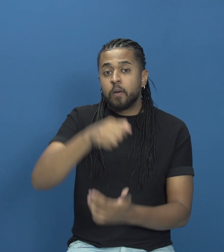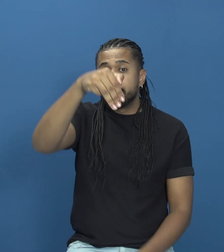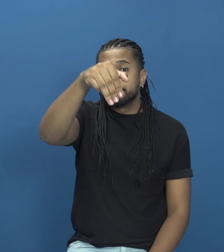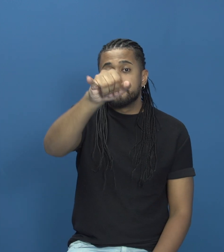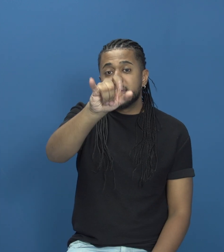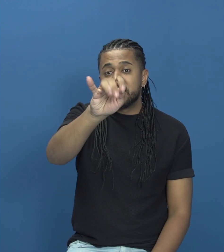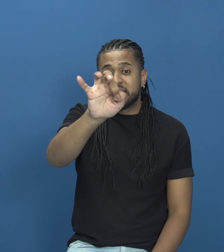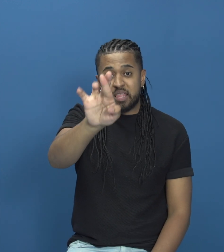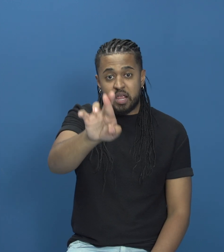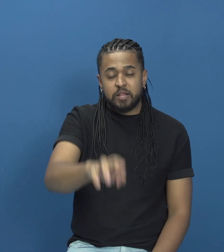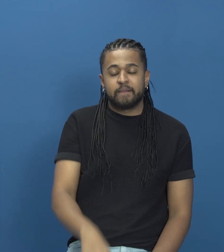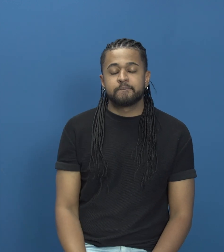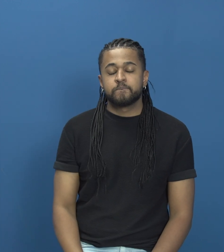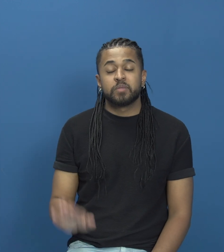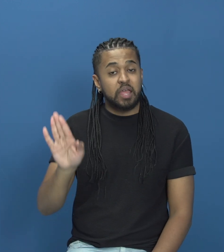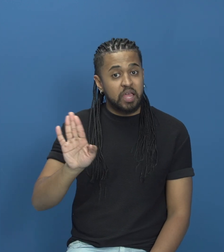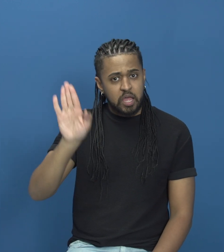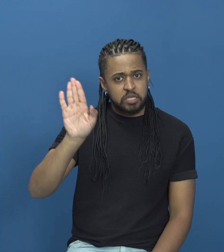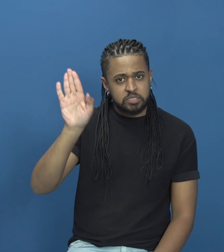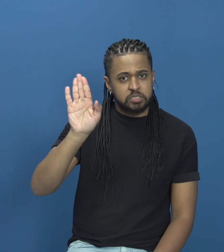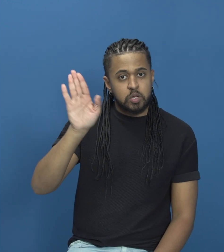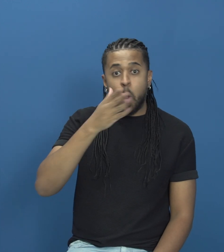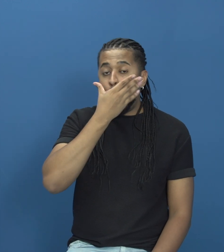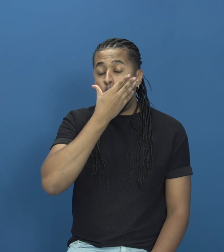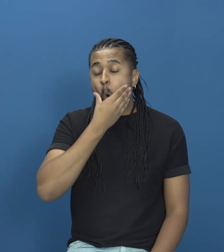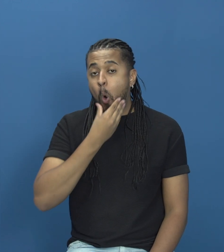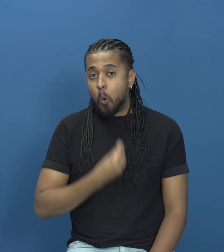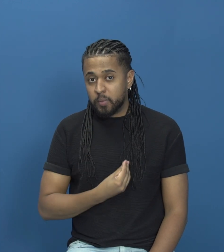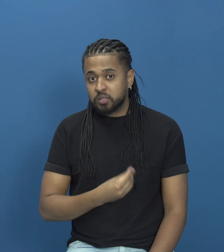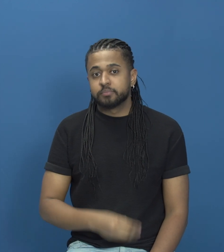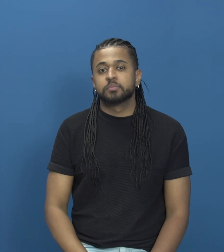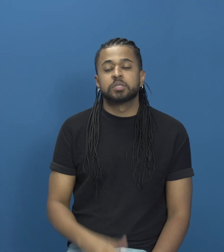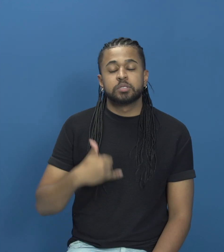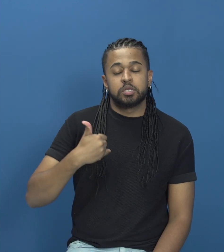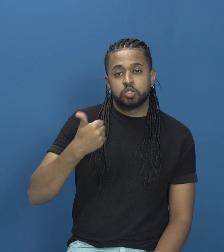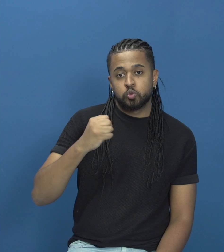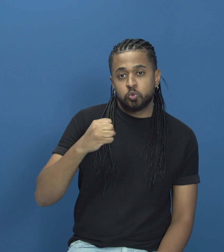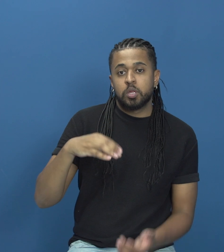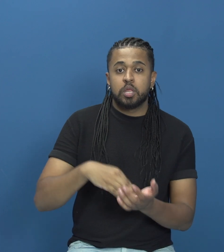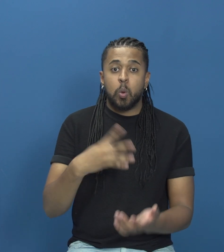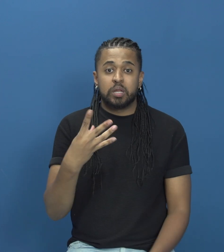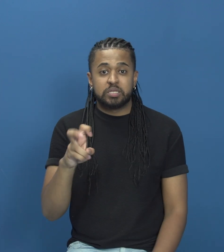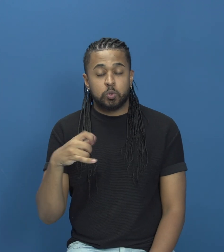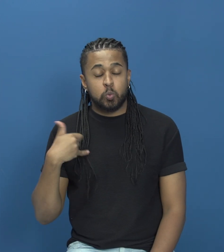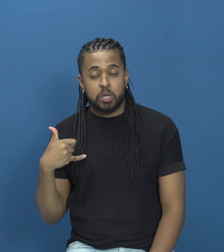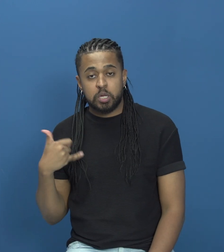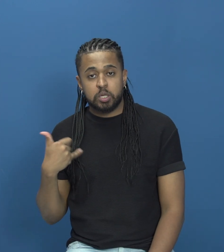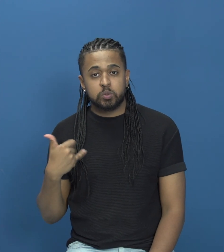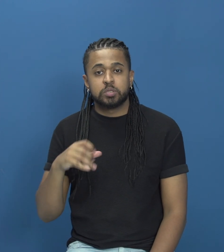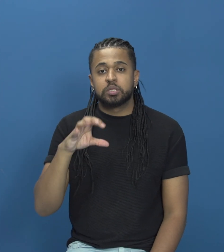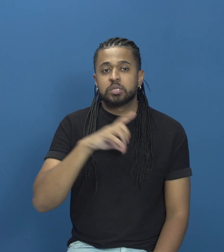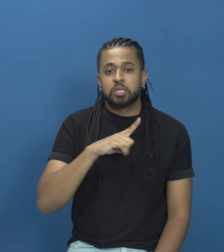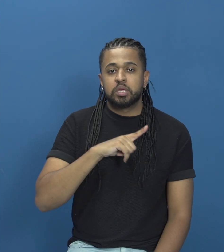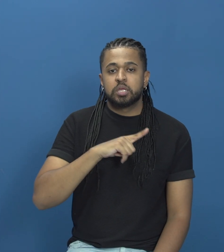militares. Para os candidatos do sexo masculino entre 18 e 45 anos, nos